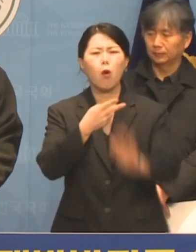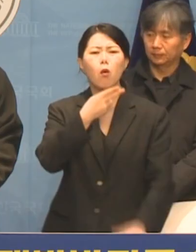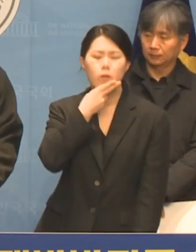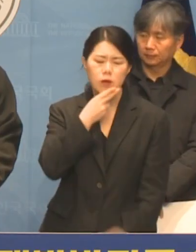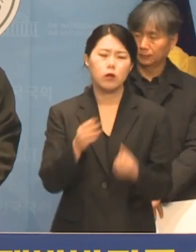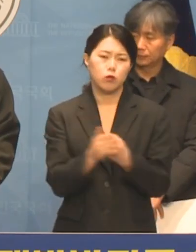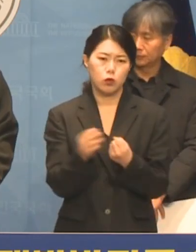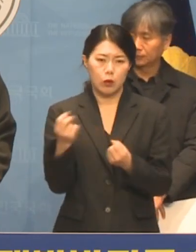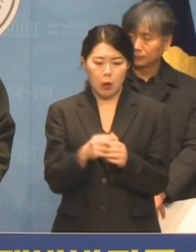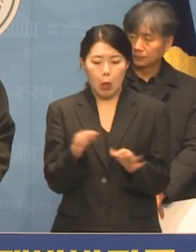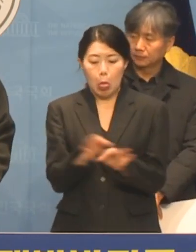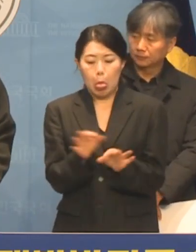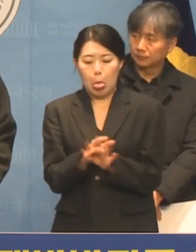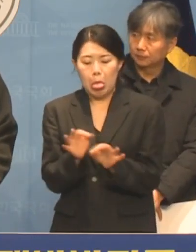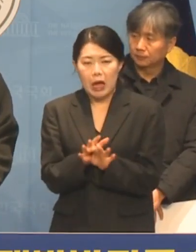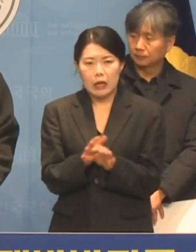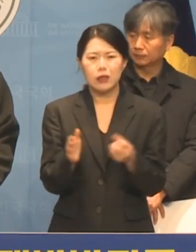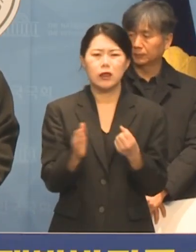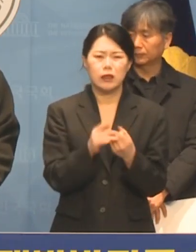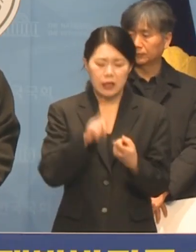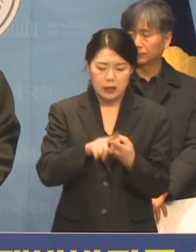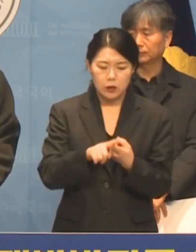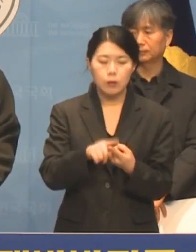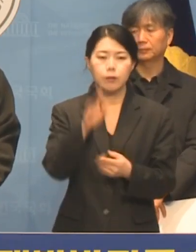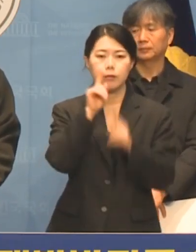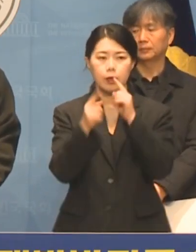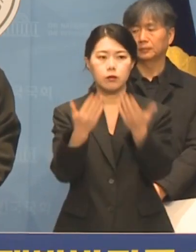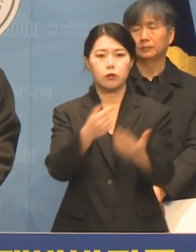않고 은폐되는 현실에 대해서 이야기하려고 합니다.